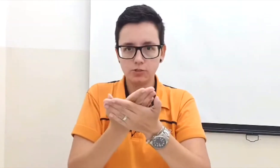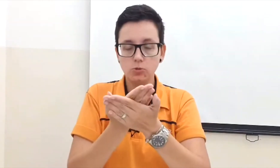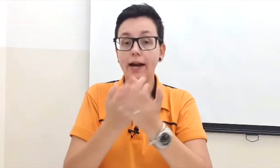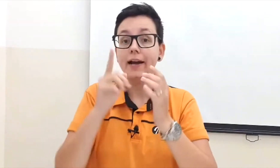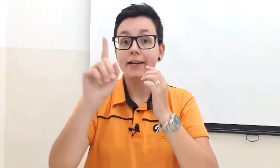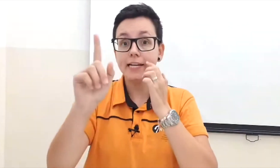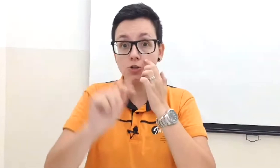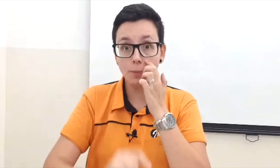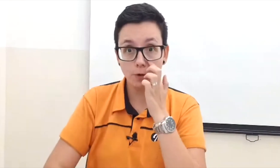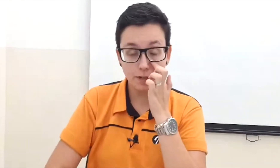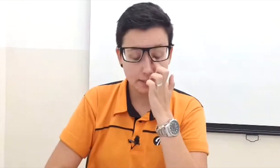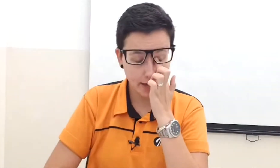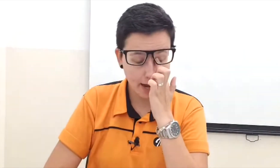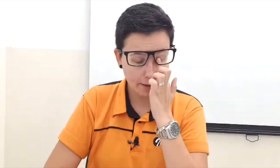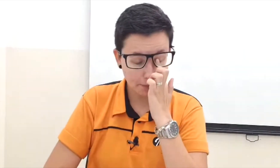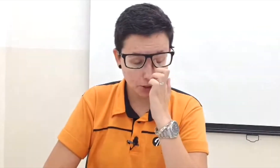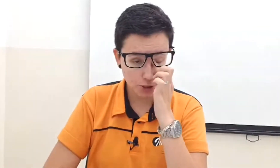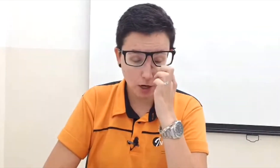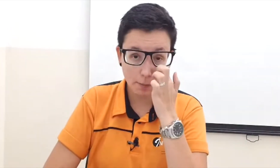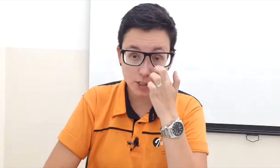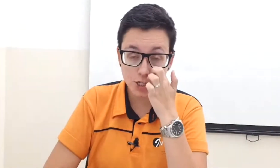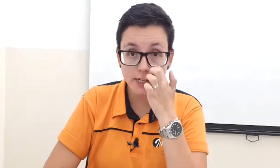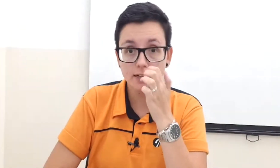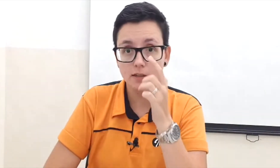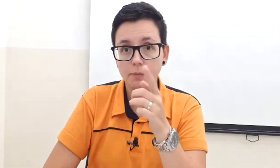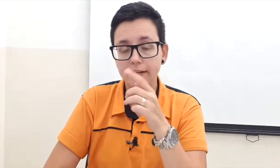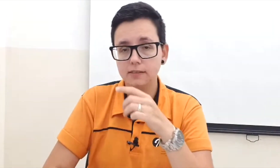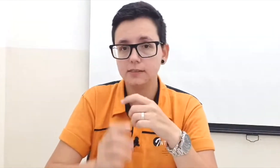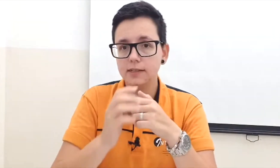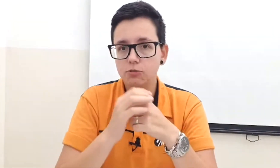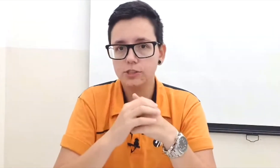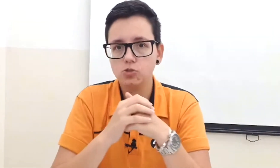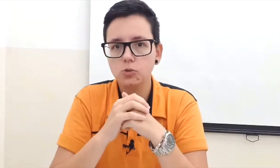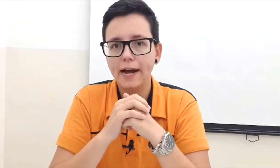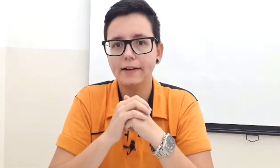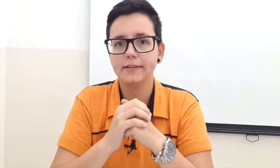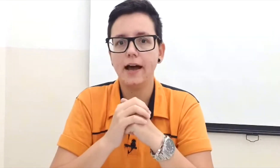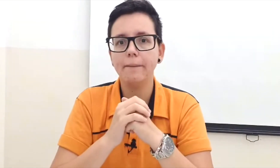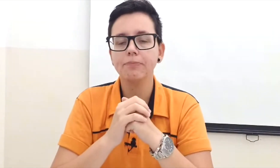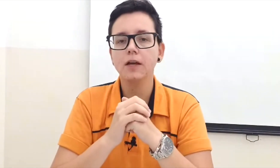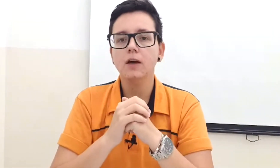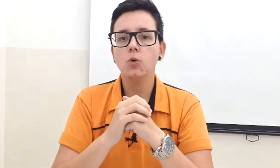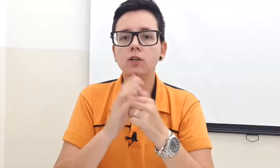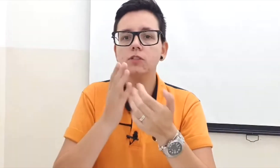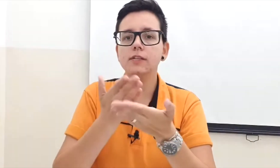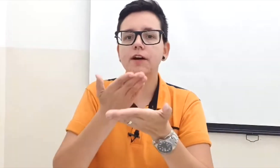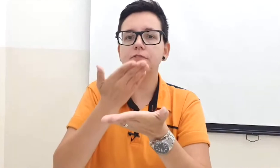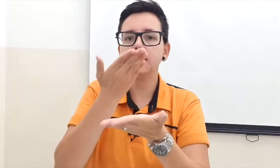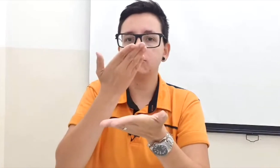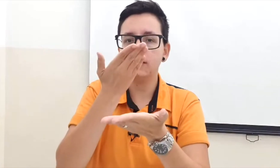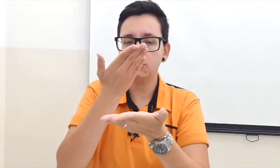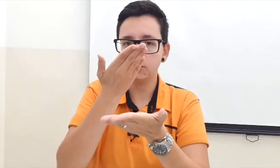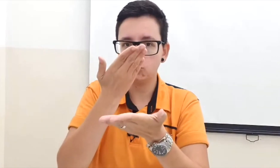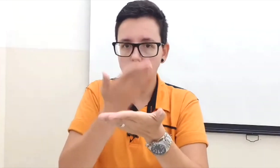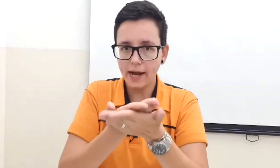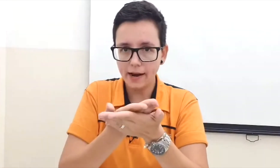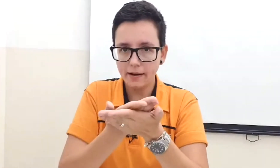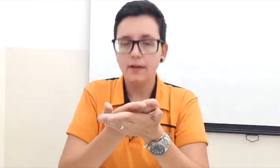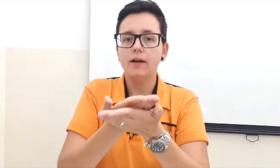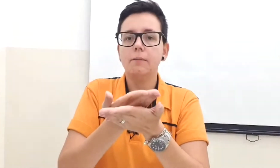estudar. Deixa eu aproveitar e te dar uma dica também nesse sinal de estudar, tá? Quando você vai fazer o sinal de estudar,